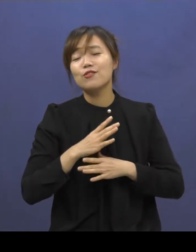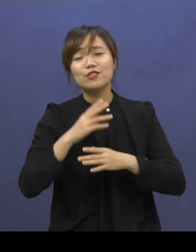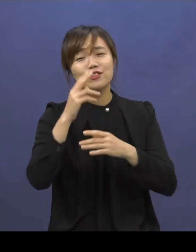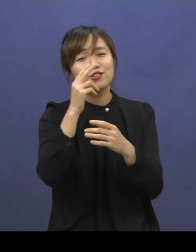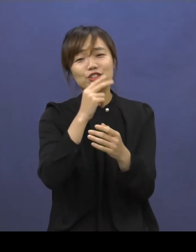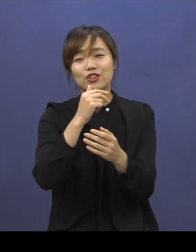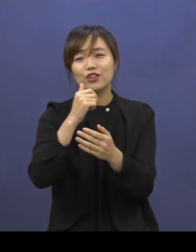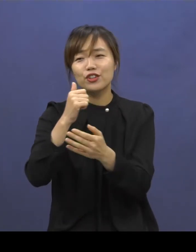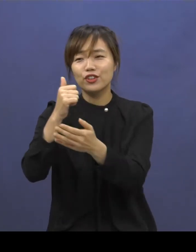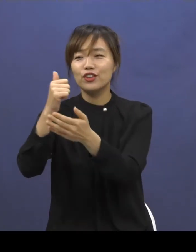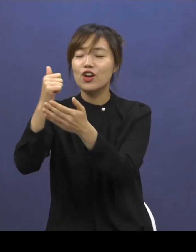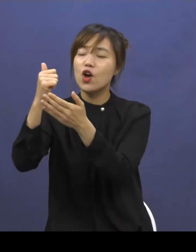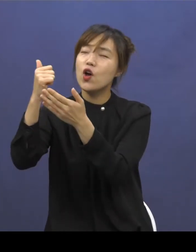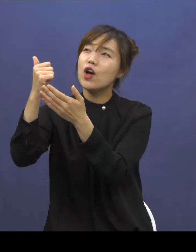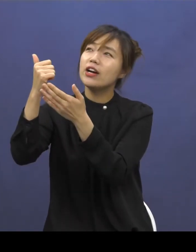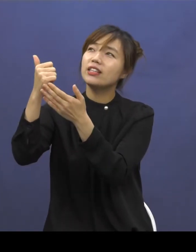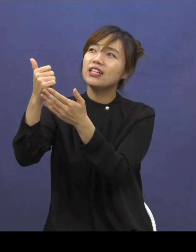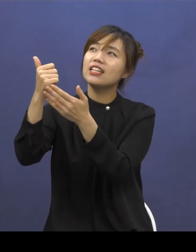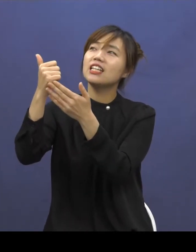놀라운